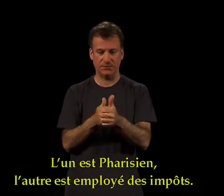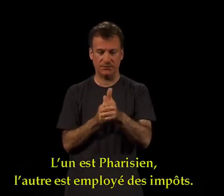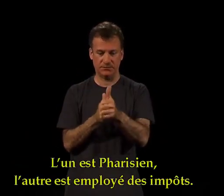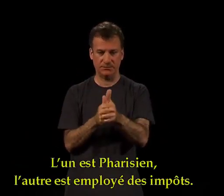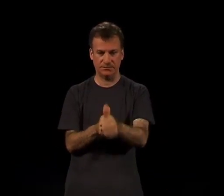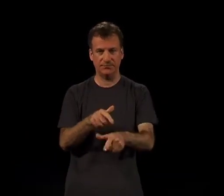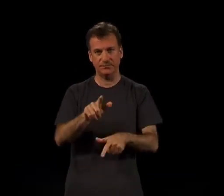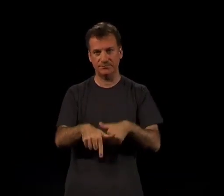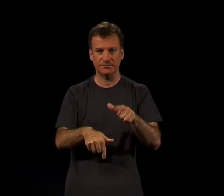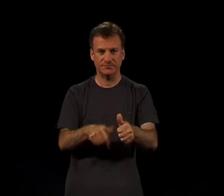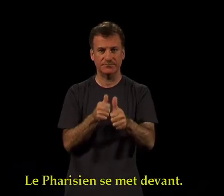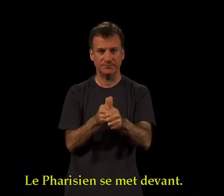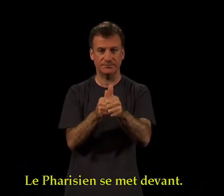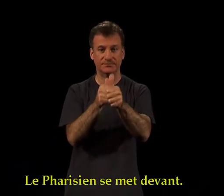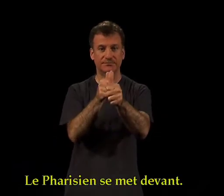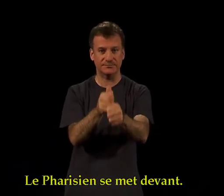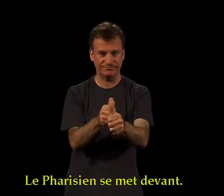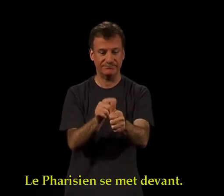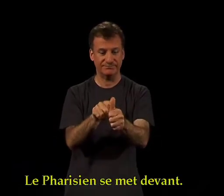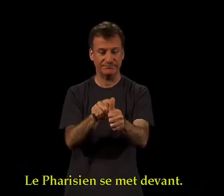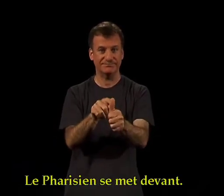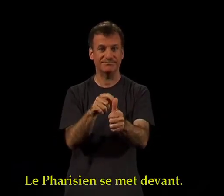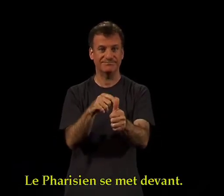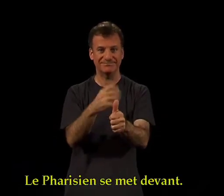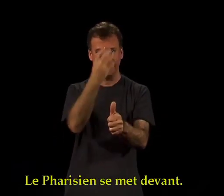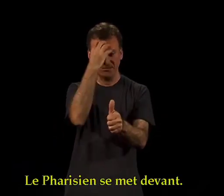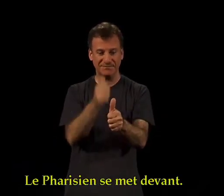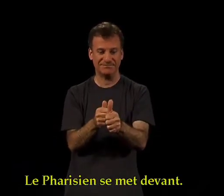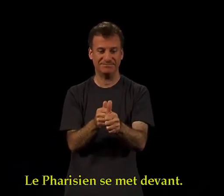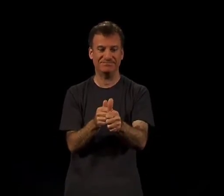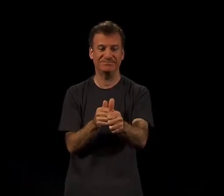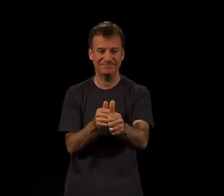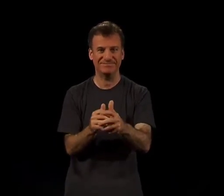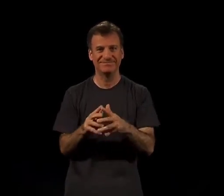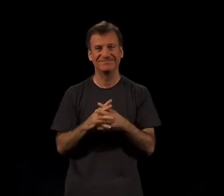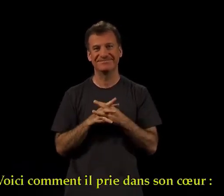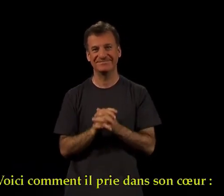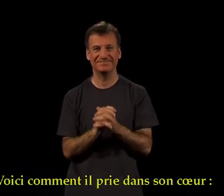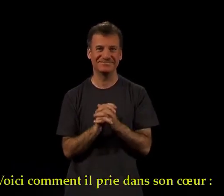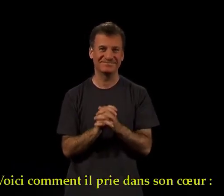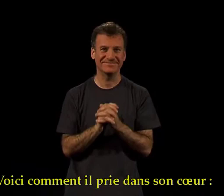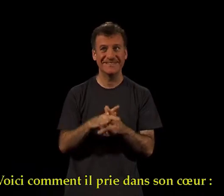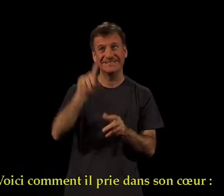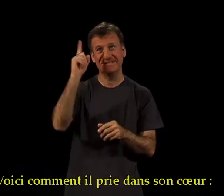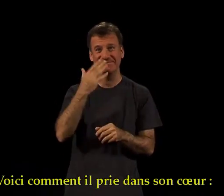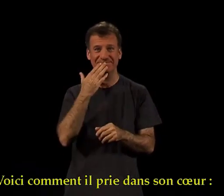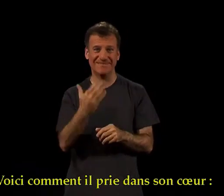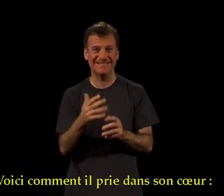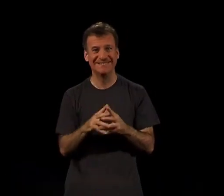est employé des impôts. Le pharisien se met devant. Voici comment il prie dans son cœur. « Mon Dieu, je te